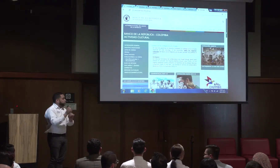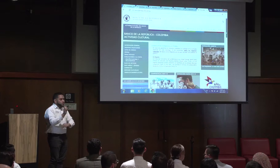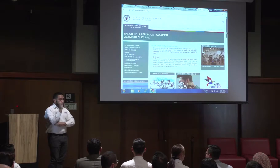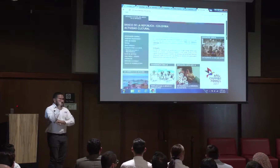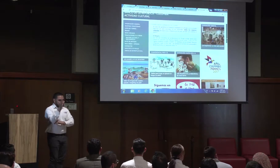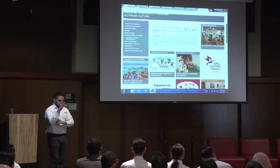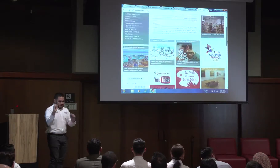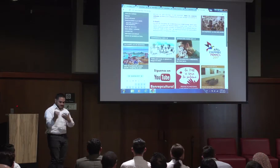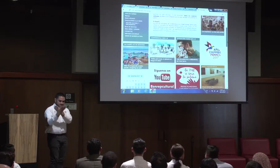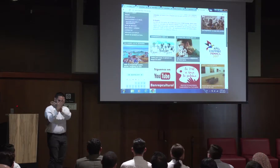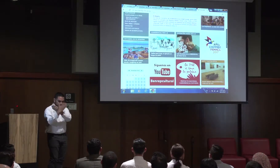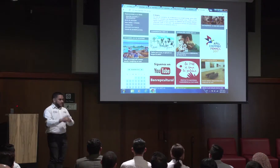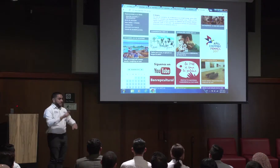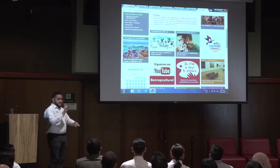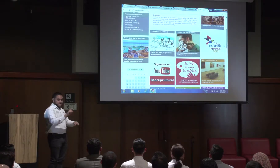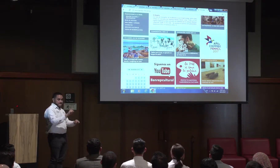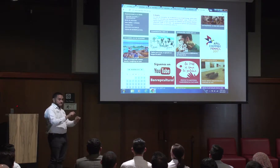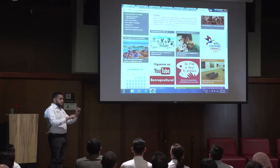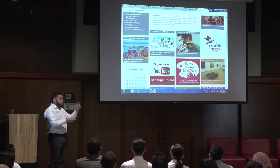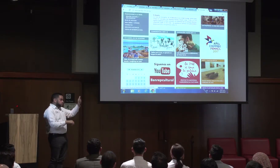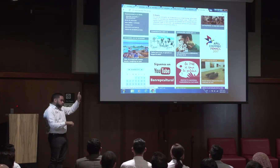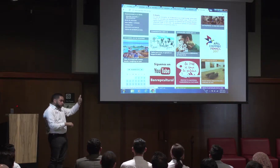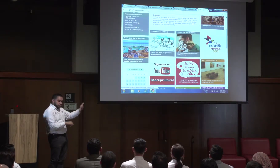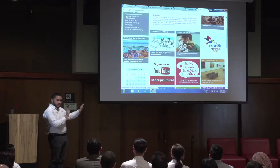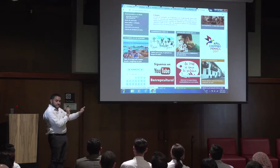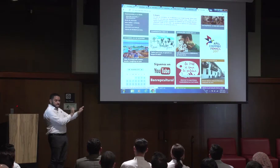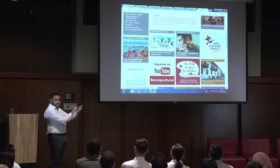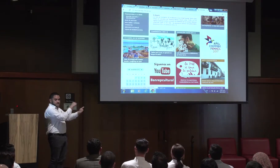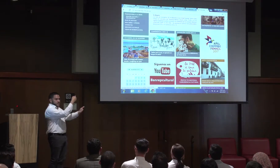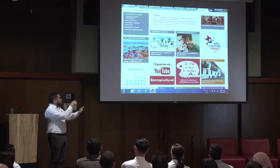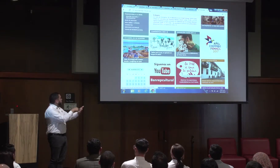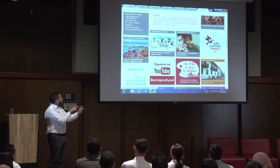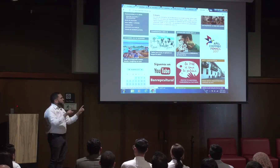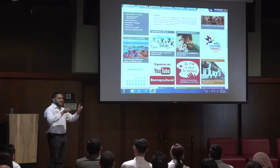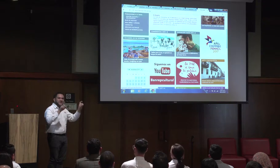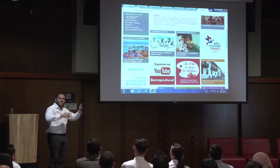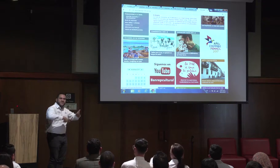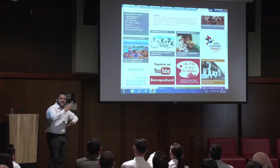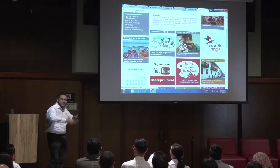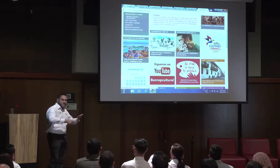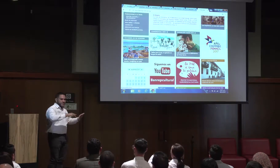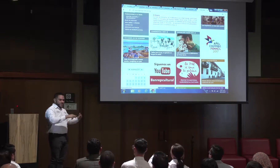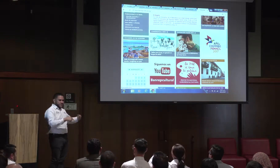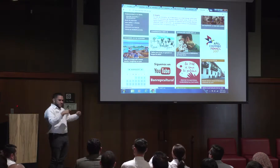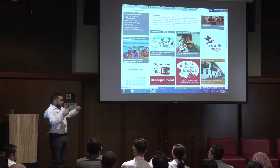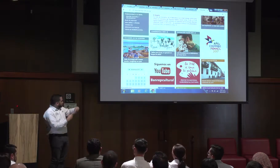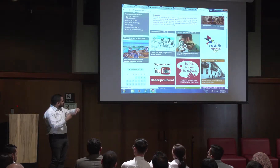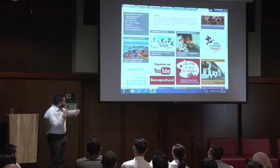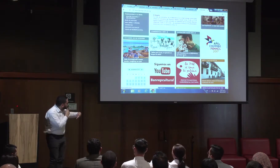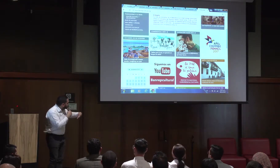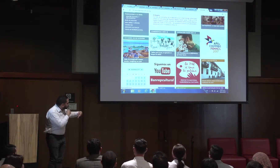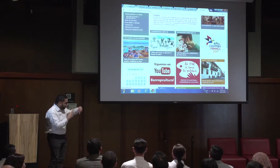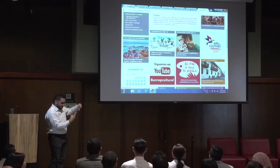ustedes se encuentran en la primera página este proyecto que se llama La Paz se toma la palabra. Si ustedes hacen un clic en La Paz se toma la